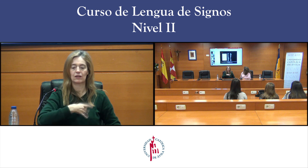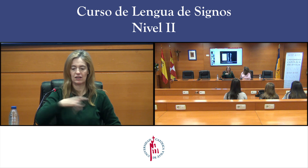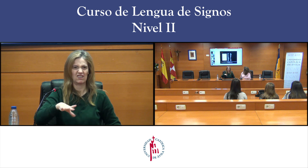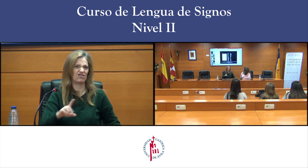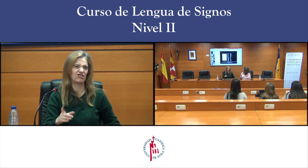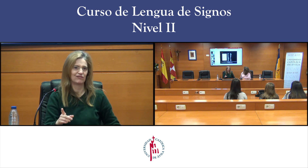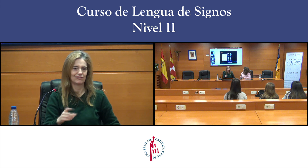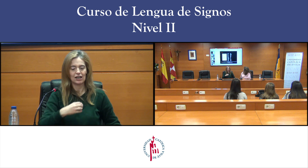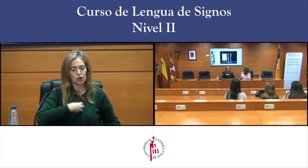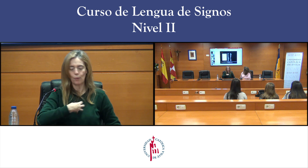no